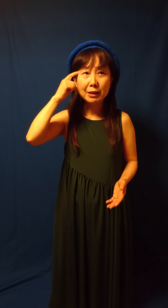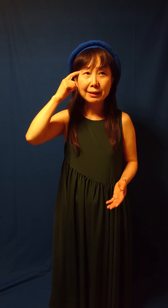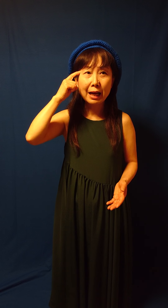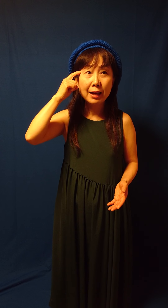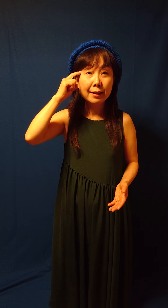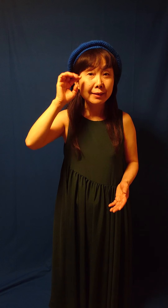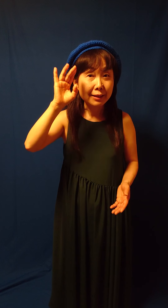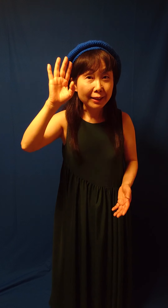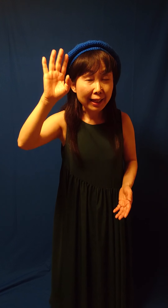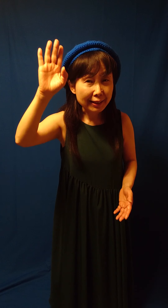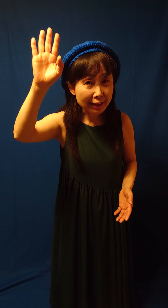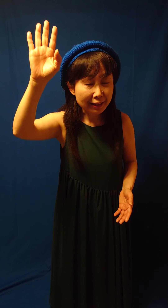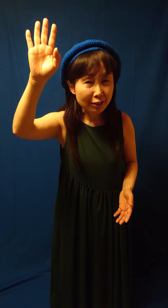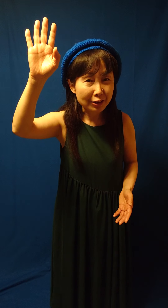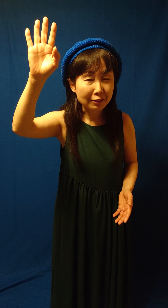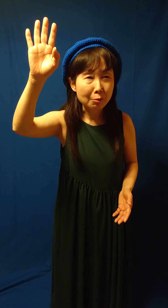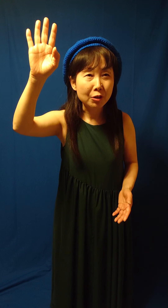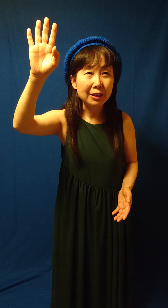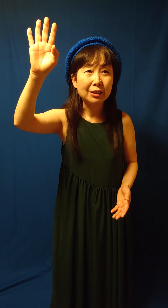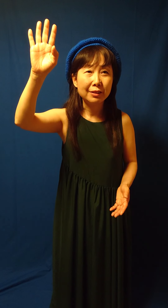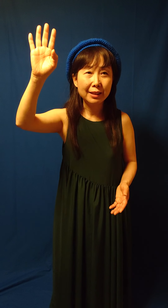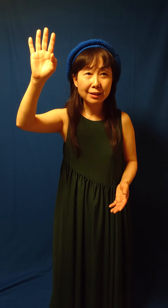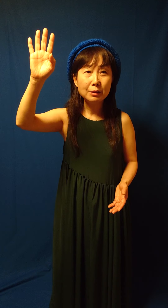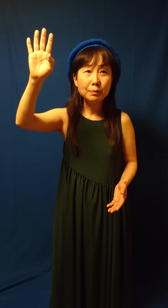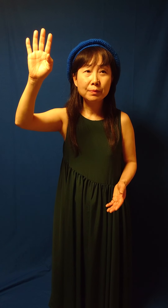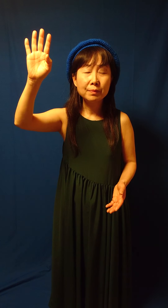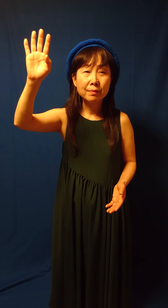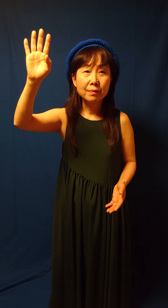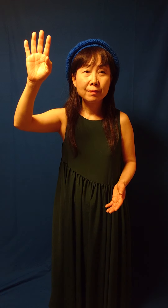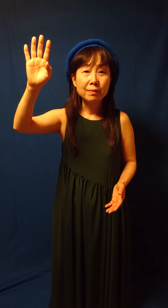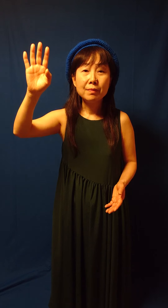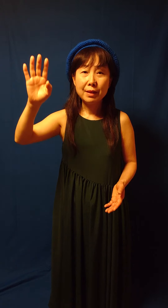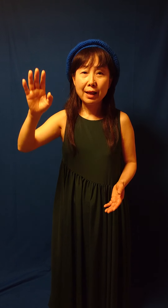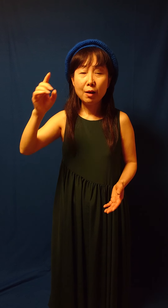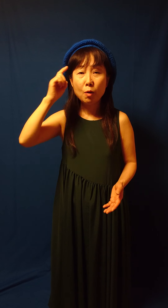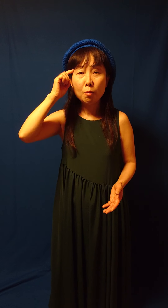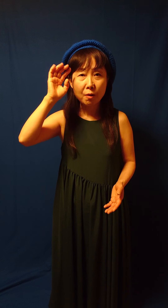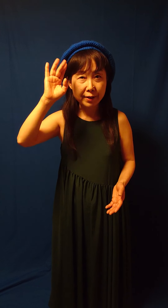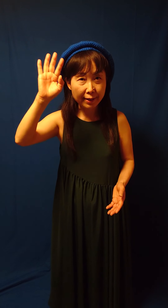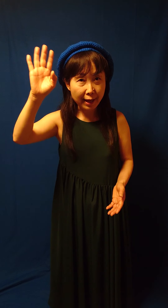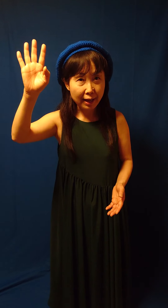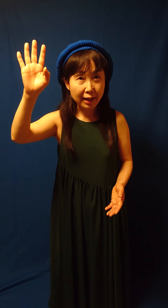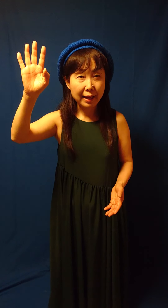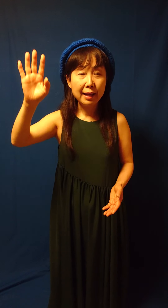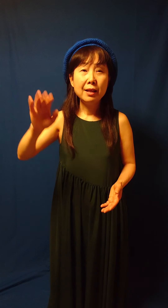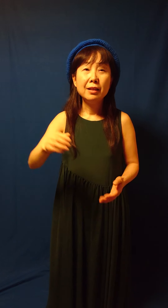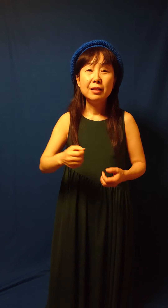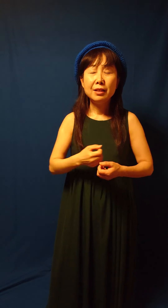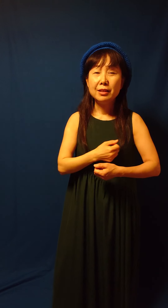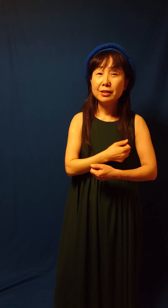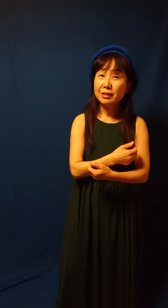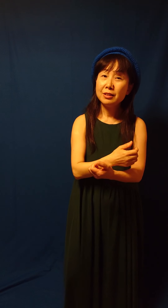ました。懐かしいっていう手話も一緒ですね。思い出、す